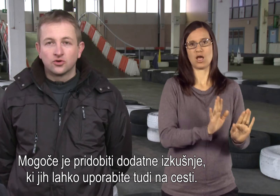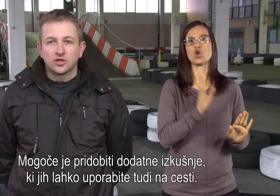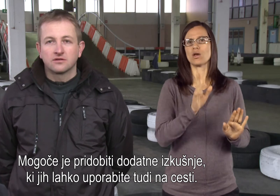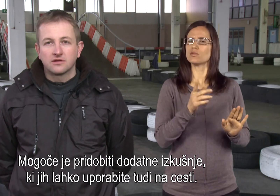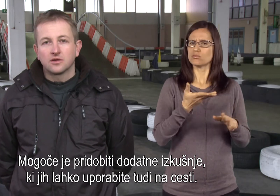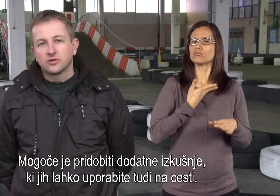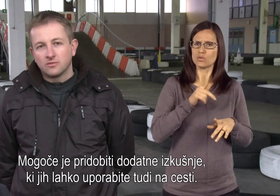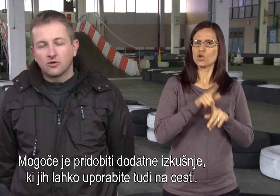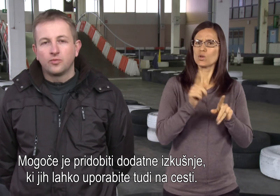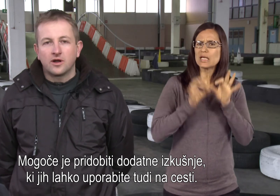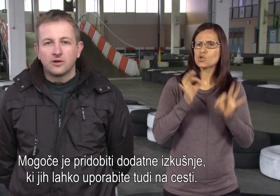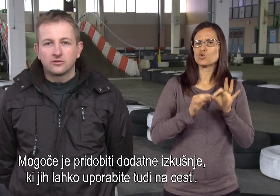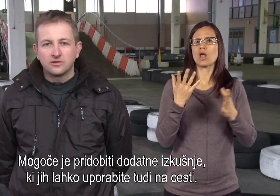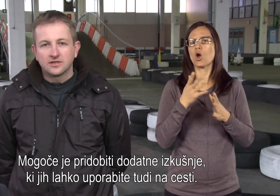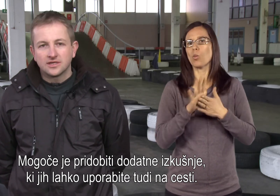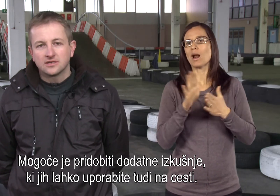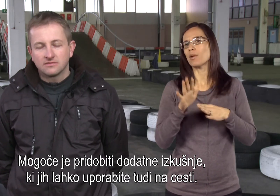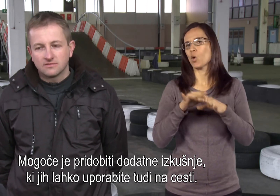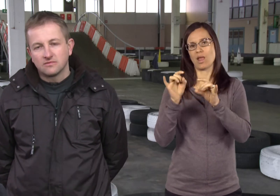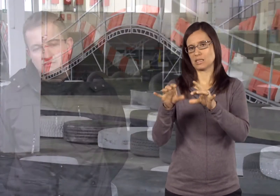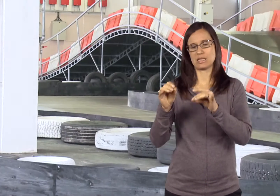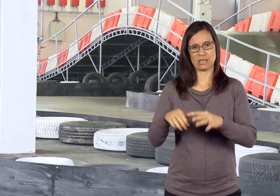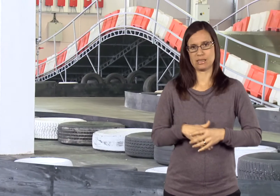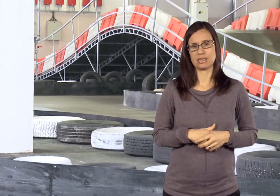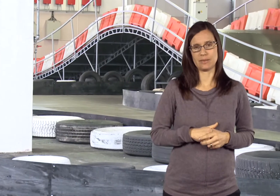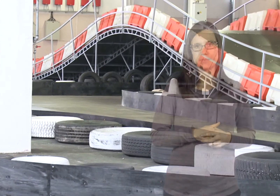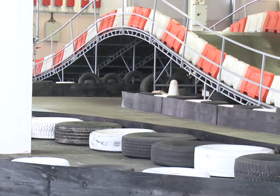več izkušenj, ki jih potem lahko uporabljajo tudi na cesti.